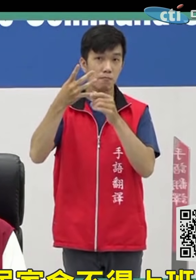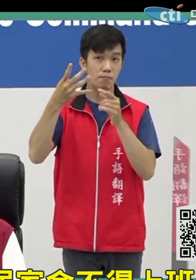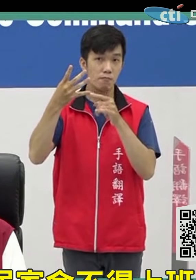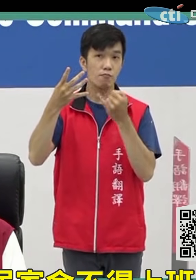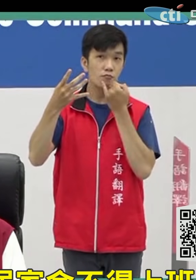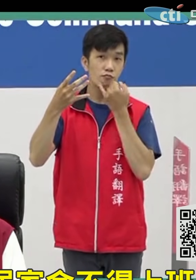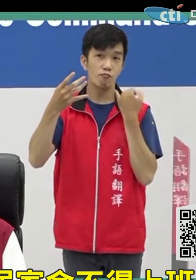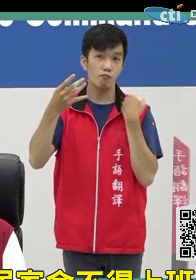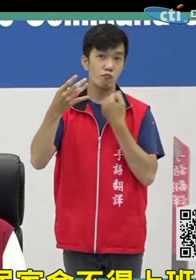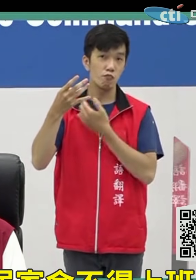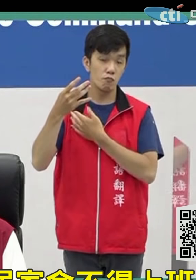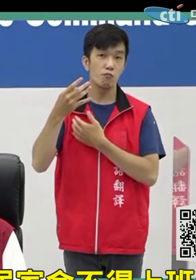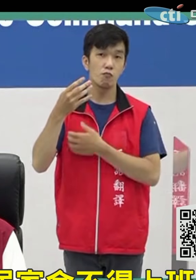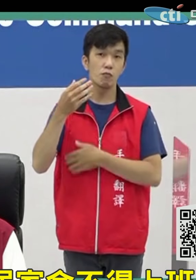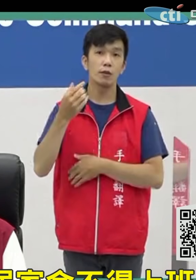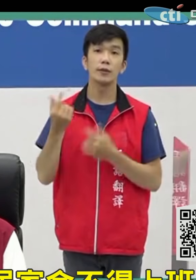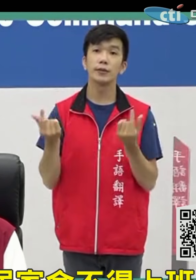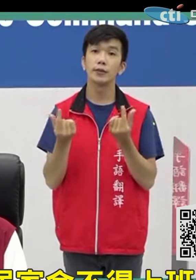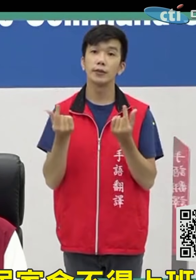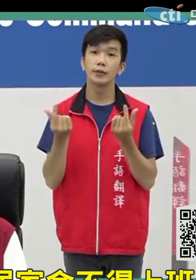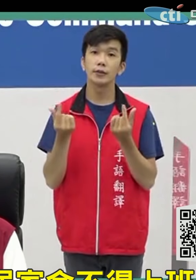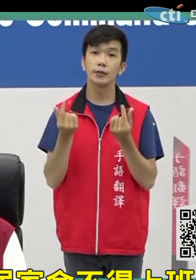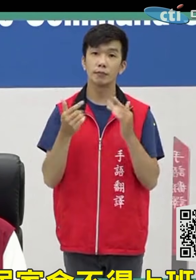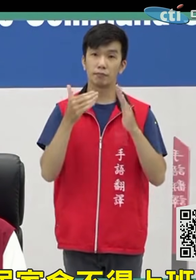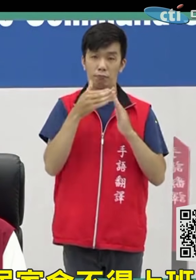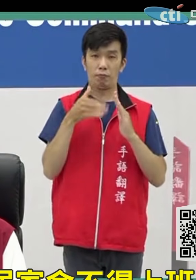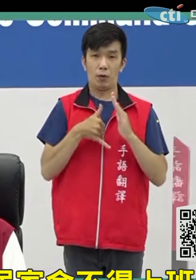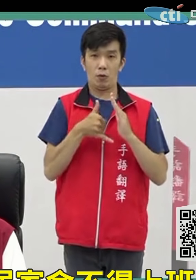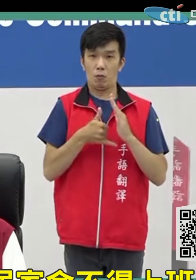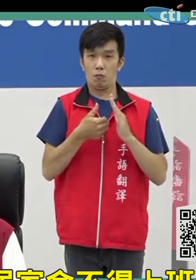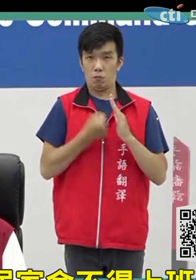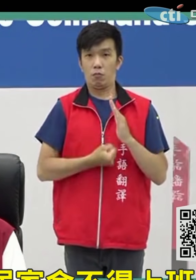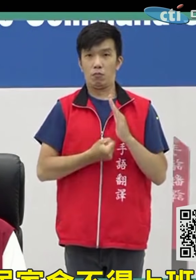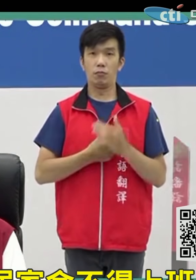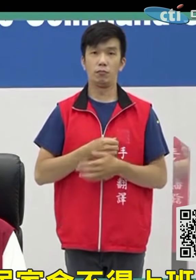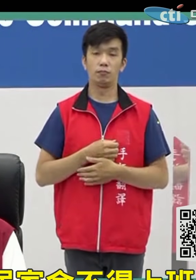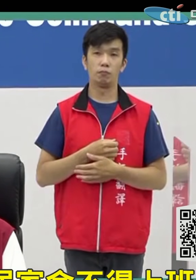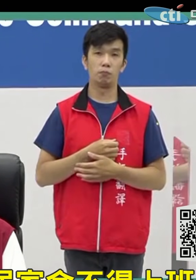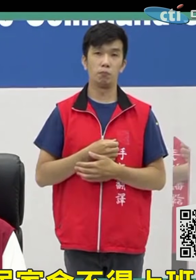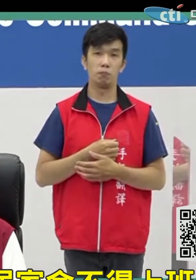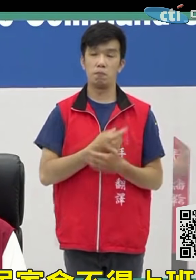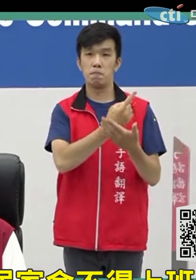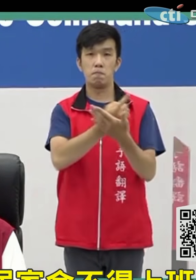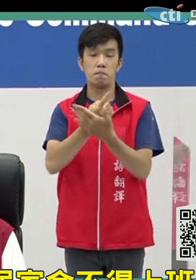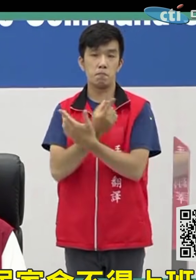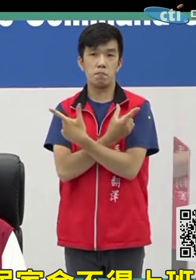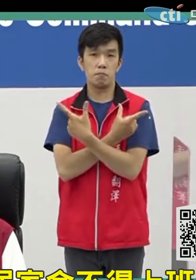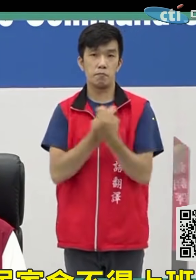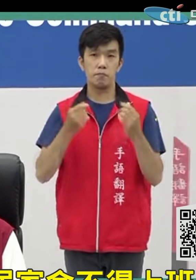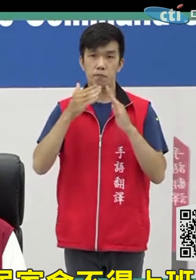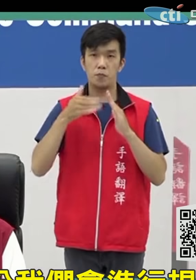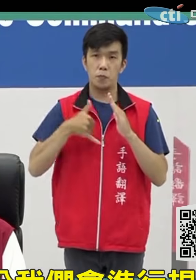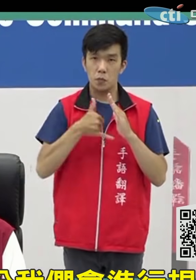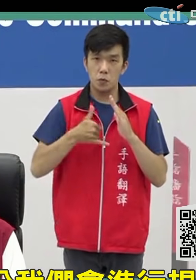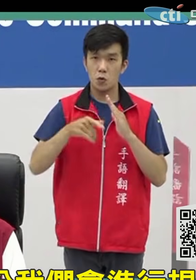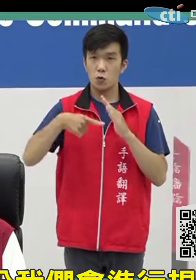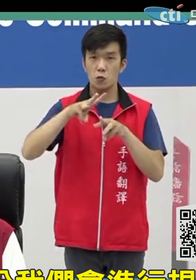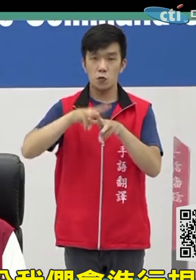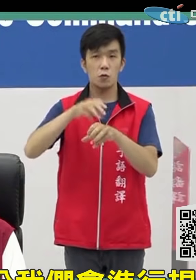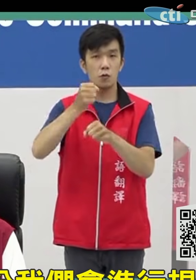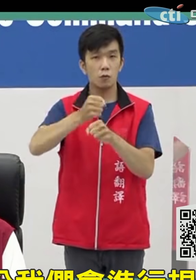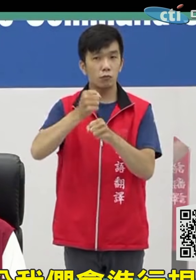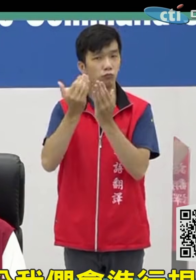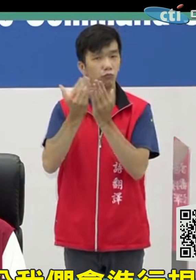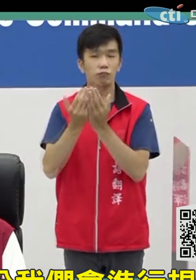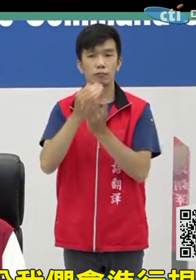括这个居家令，所有人不得上班上课，那这个部分我们会